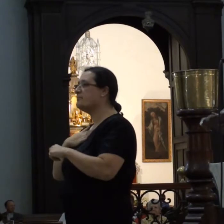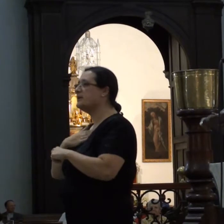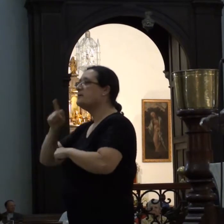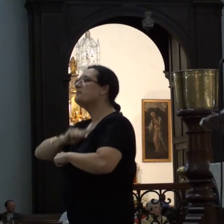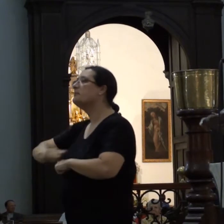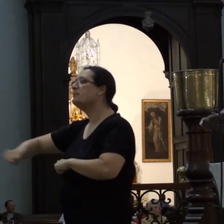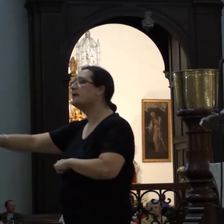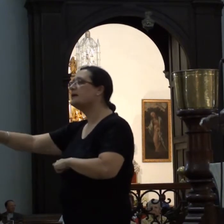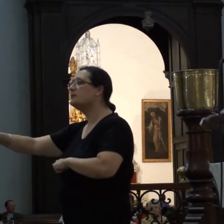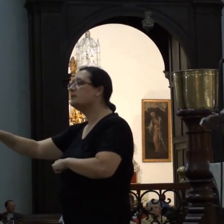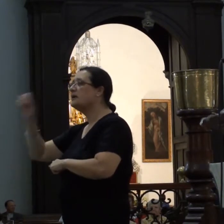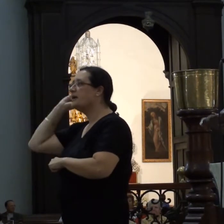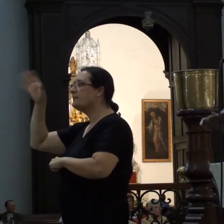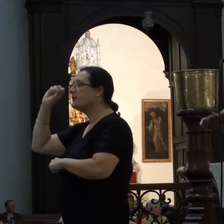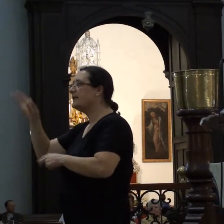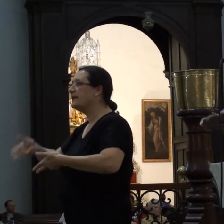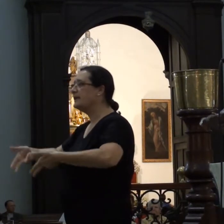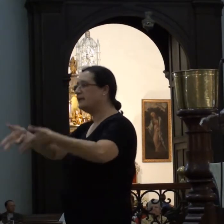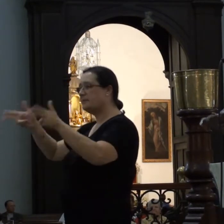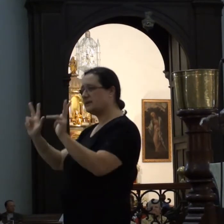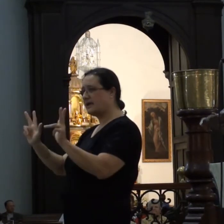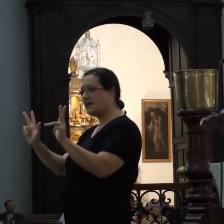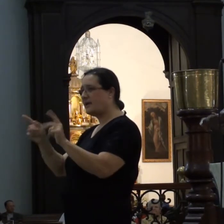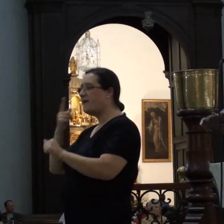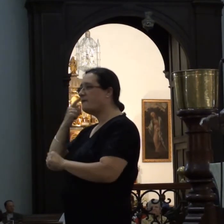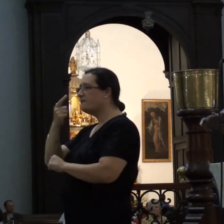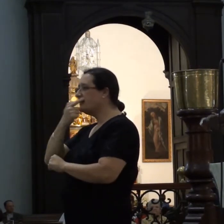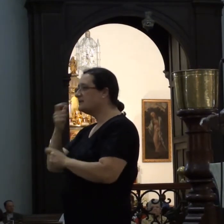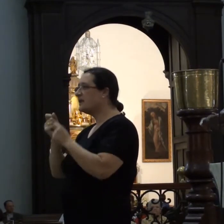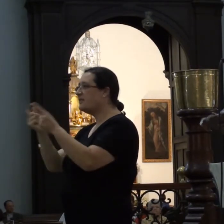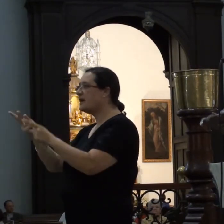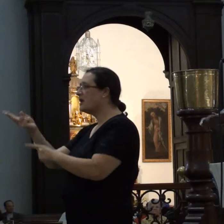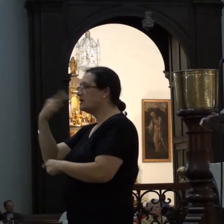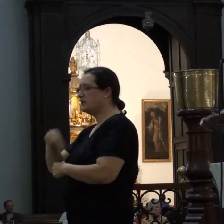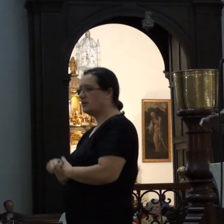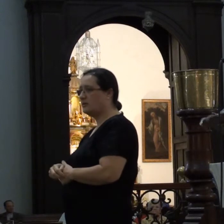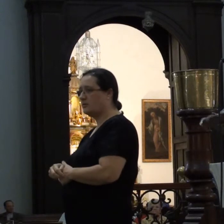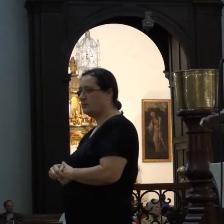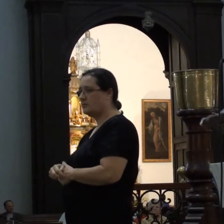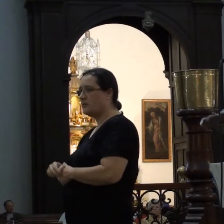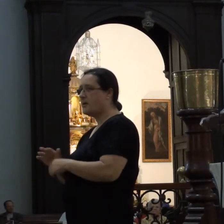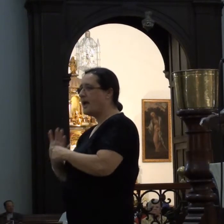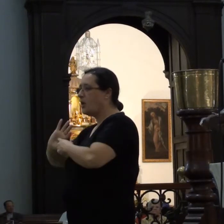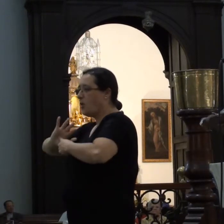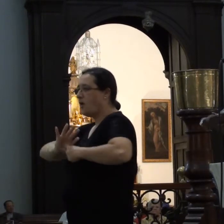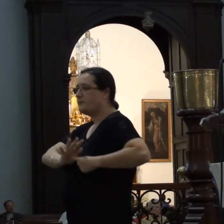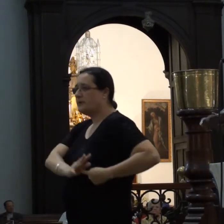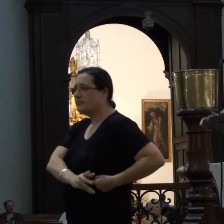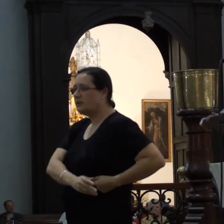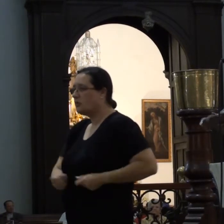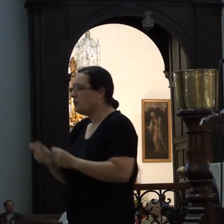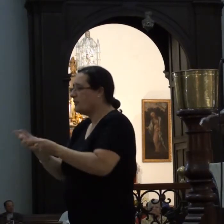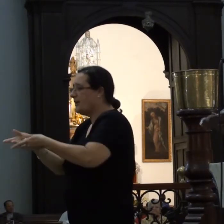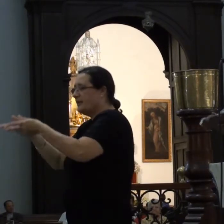la liberación a los cautivos y la vista a los cielos para dar la libertad a los oprimidos y